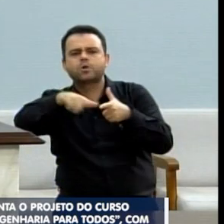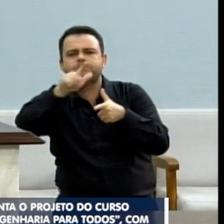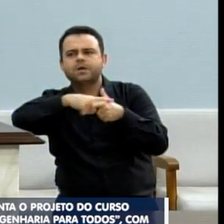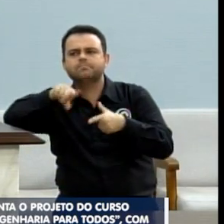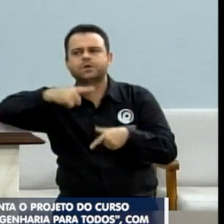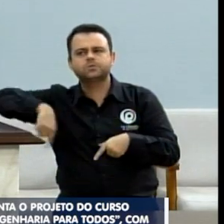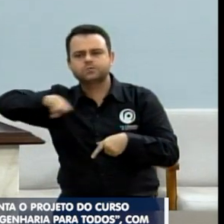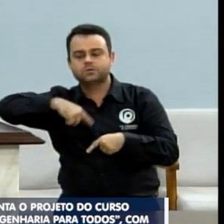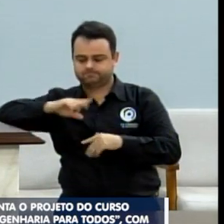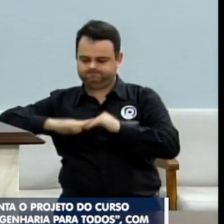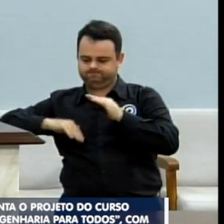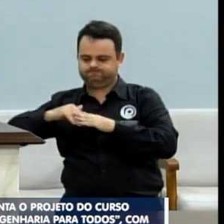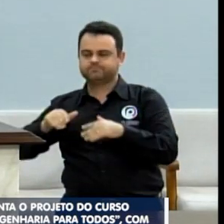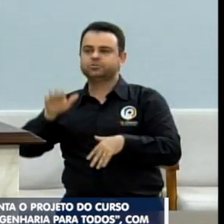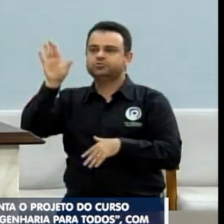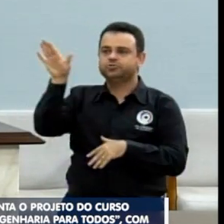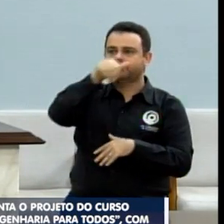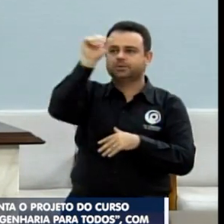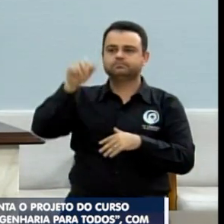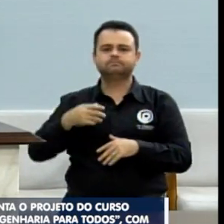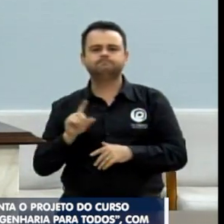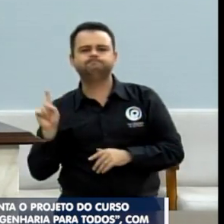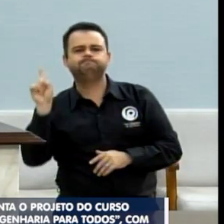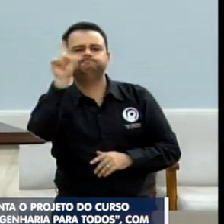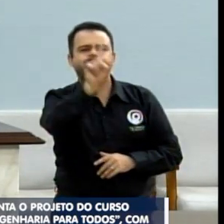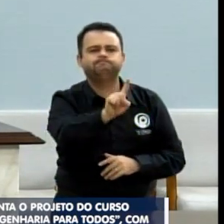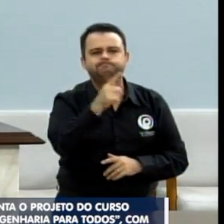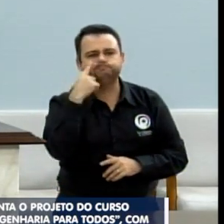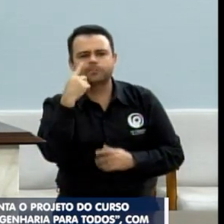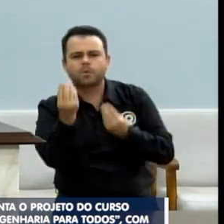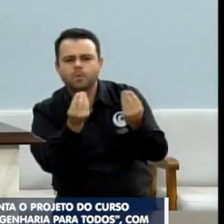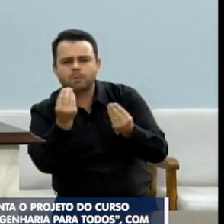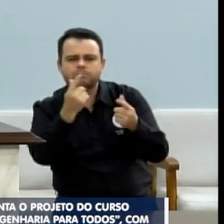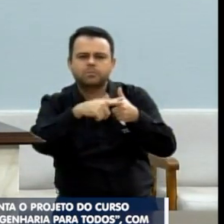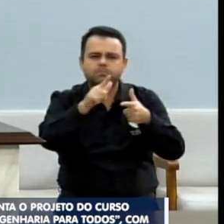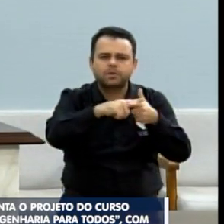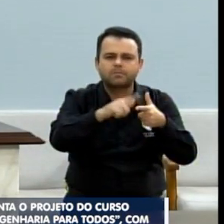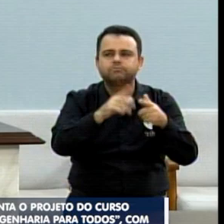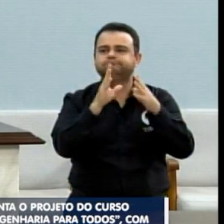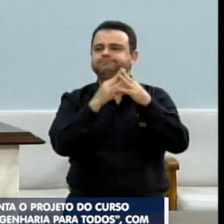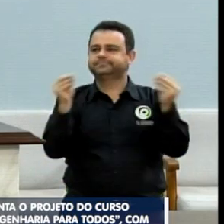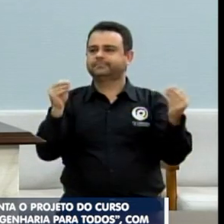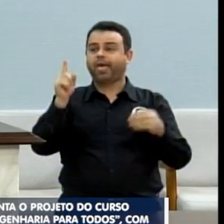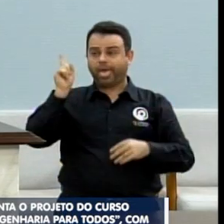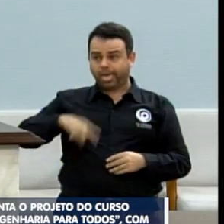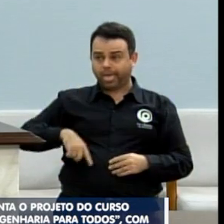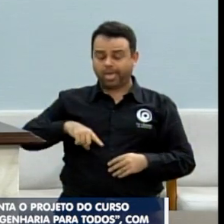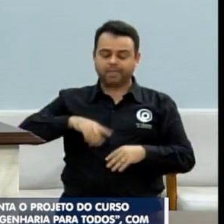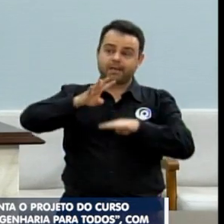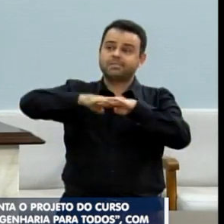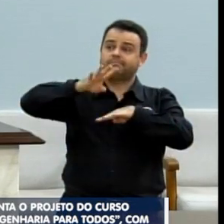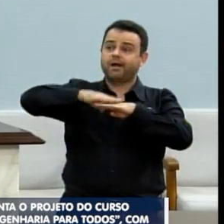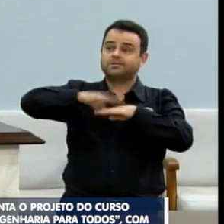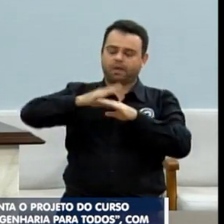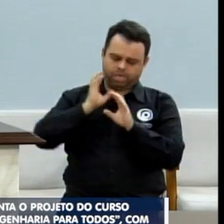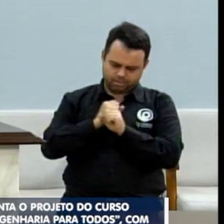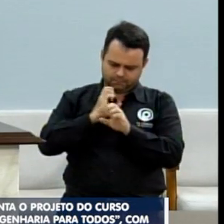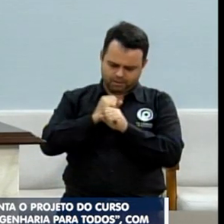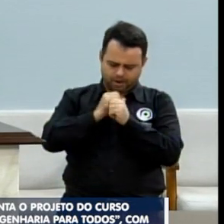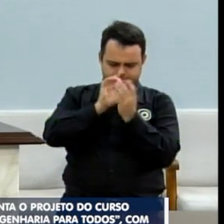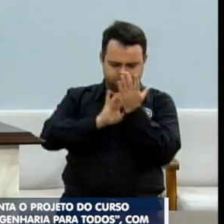a comunidade precisa entender isso, que a engenharia não é só cálculos. A engenharia,